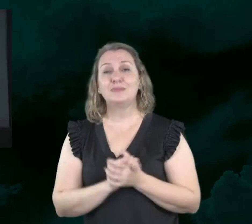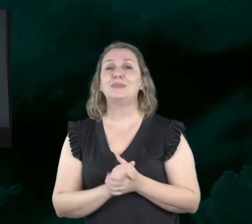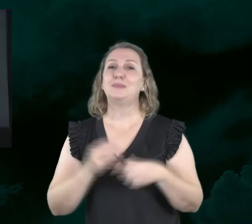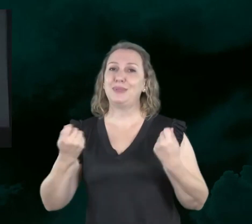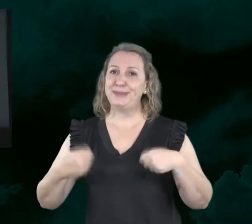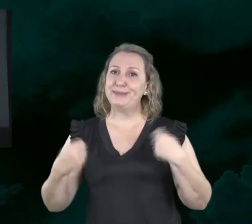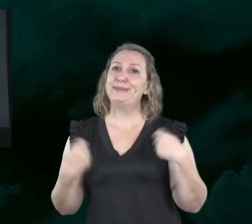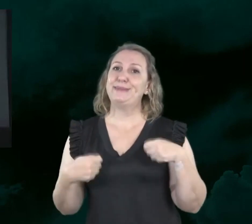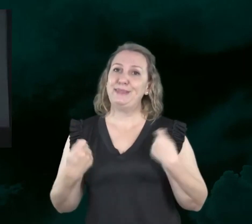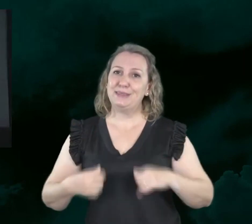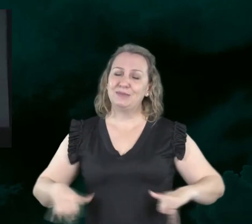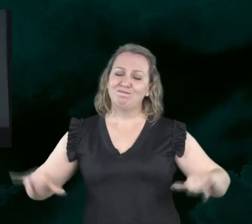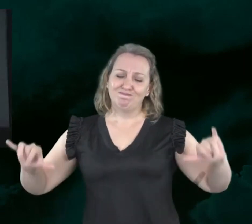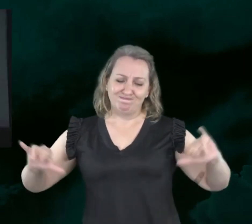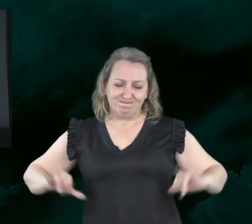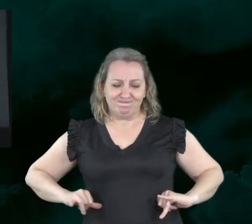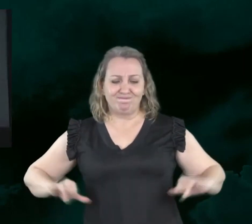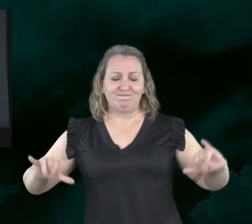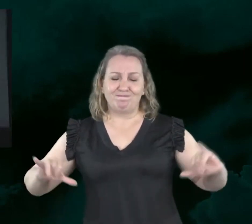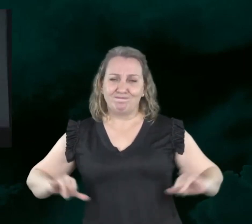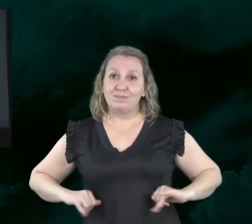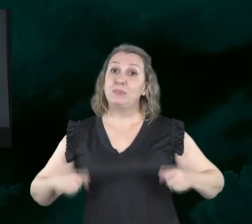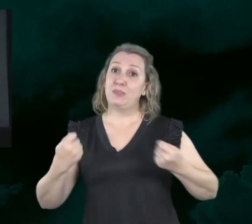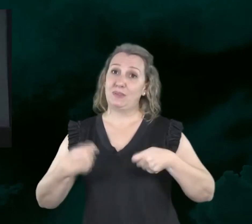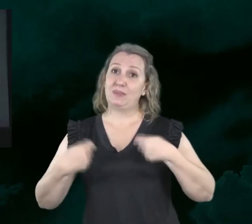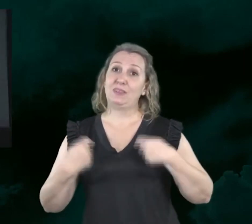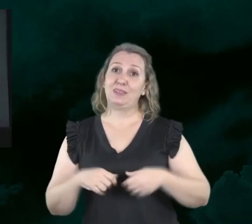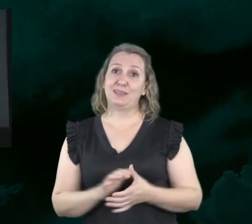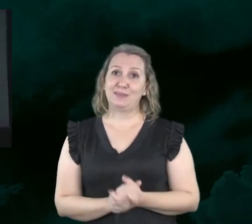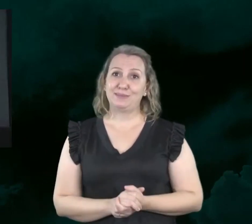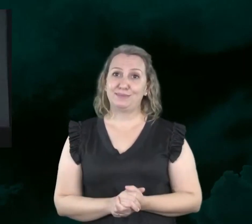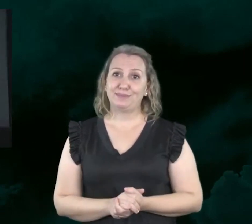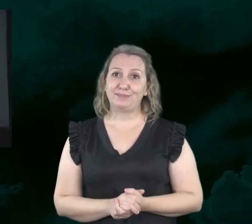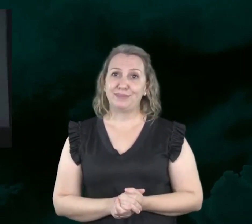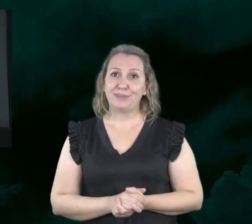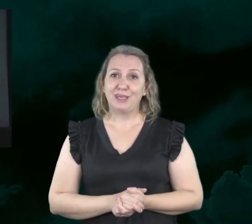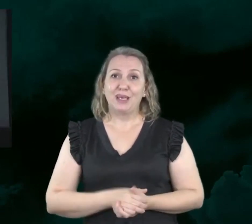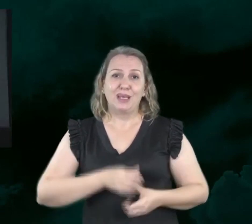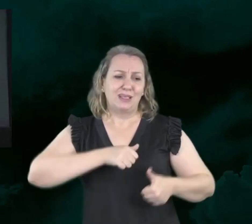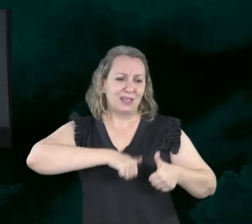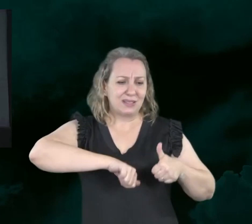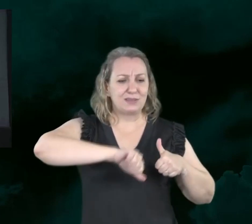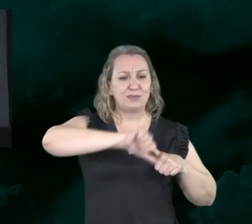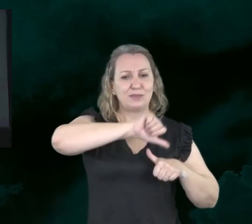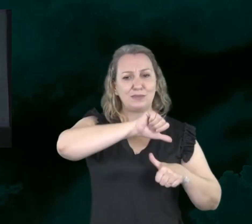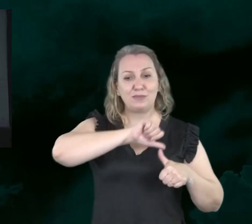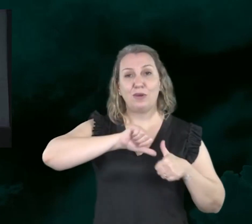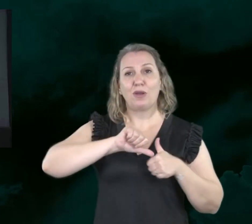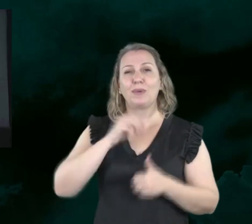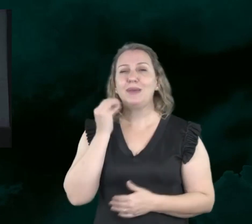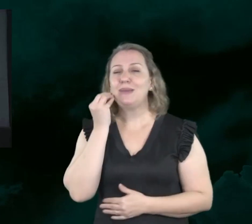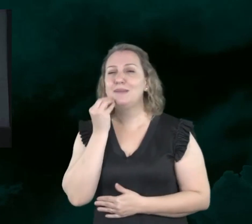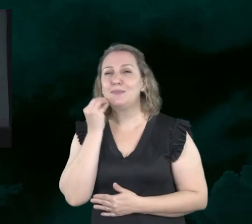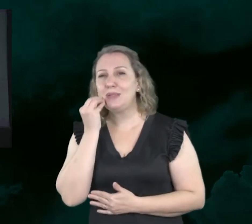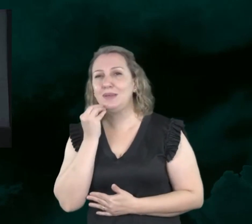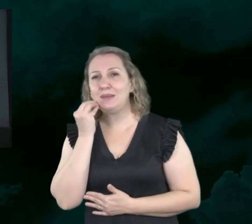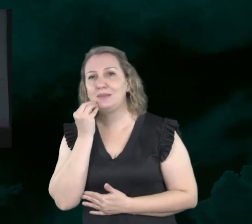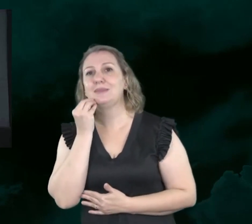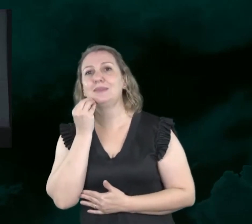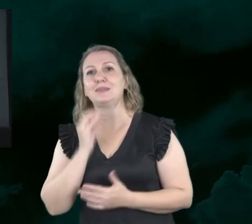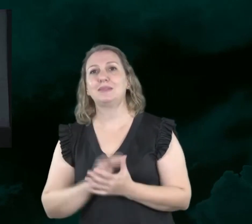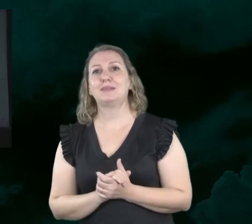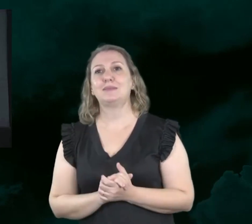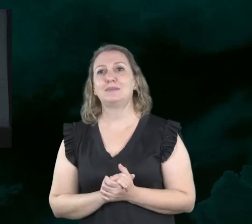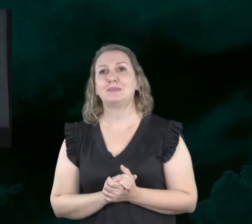perseverança. E a perseverança gera, né, a experiência ou